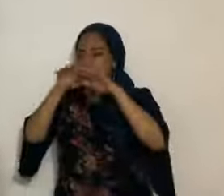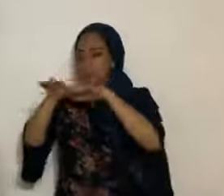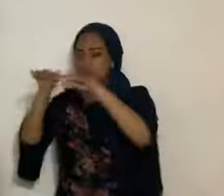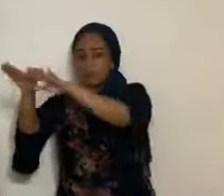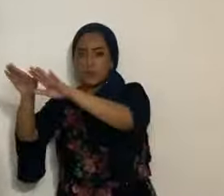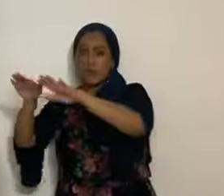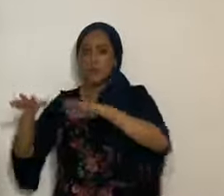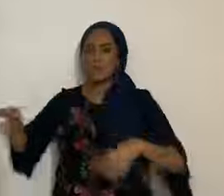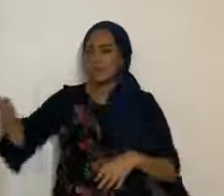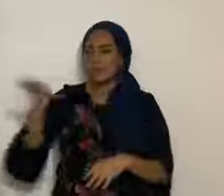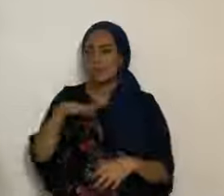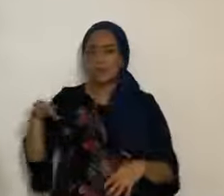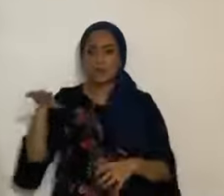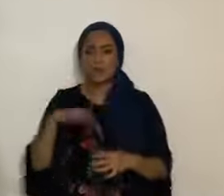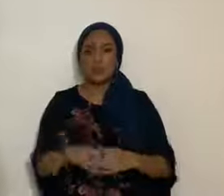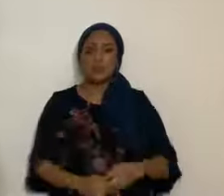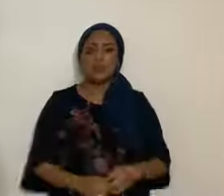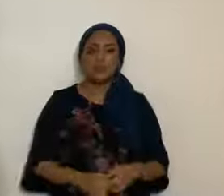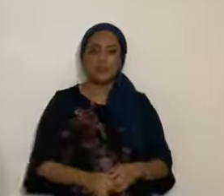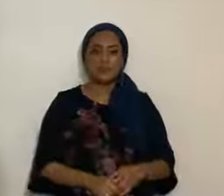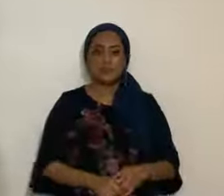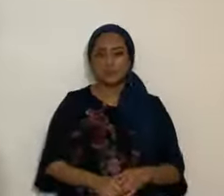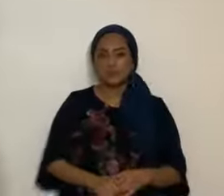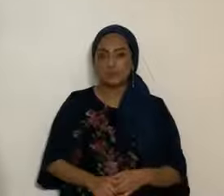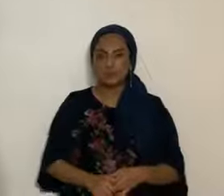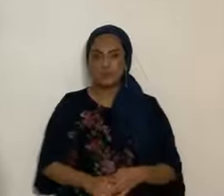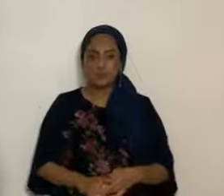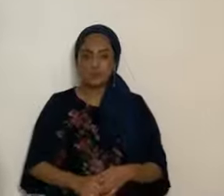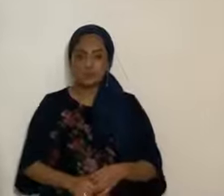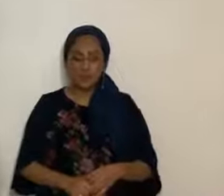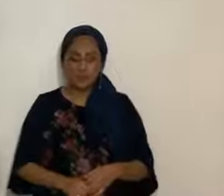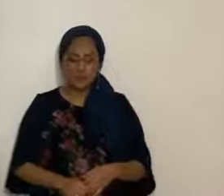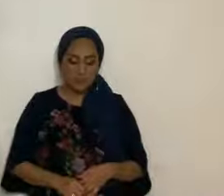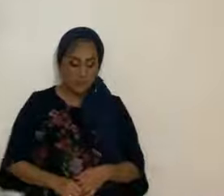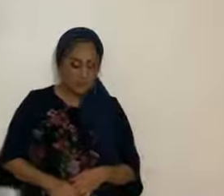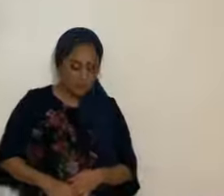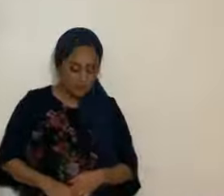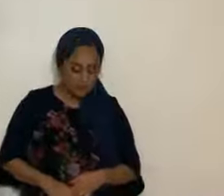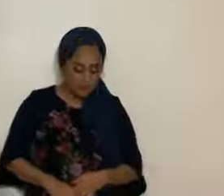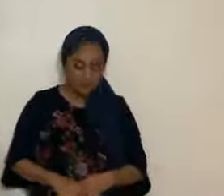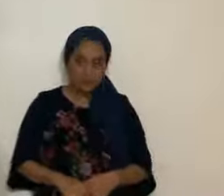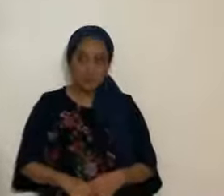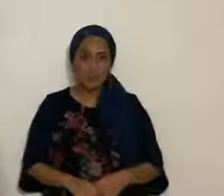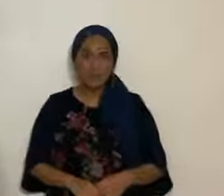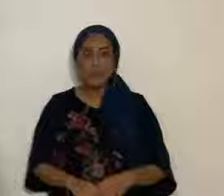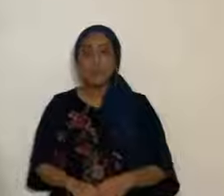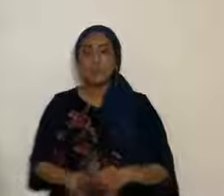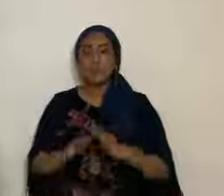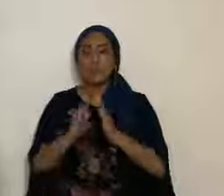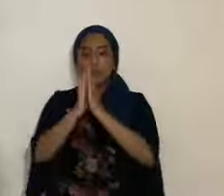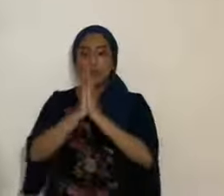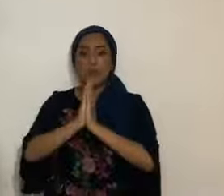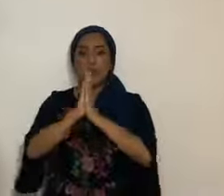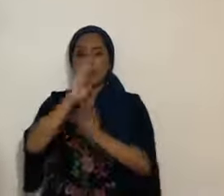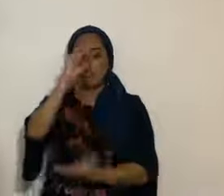del amorreo, del fereceo, del heveo y del jebuseo. El clamor pues de los hijos de Israel ha